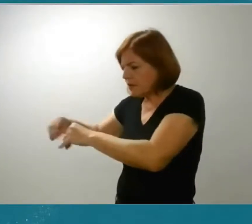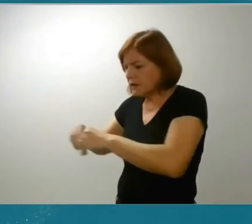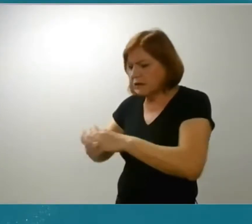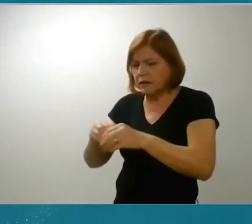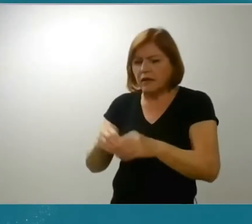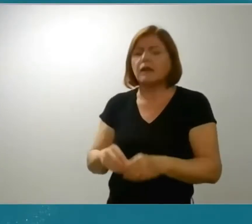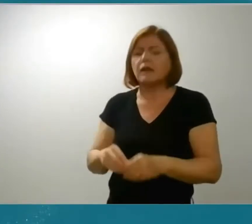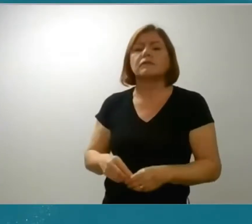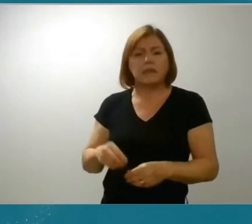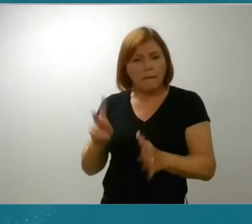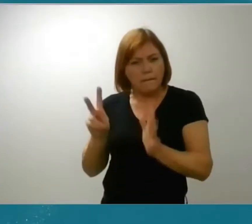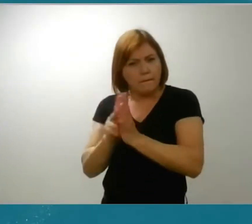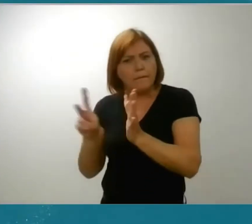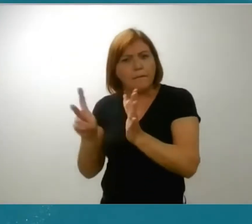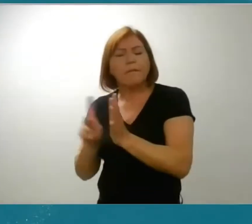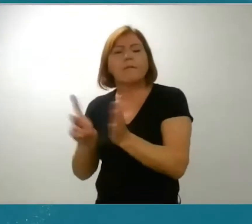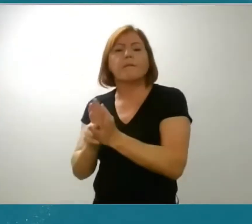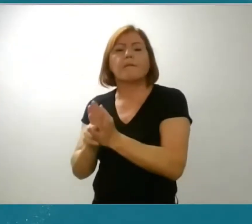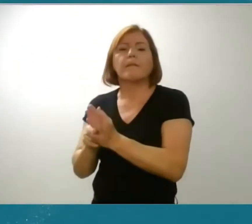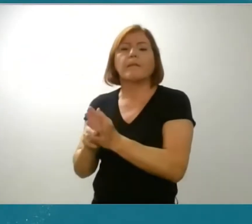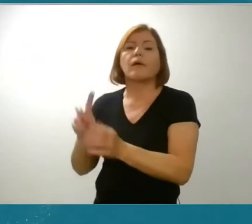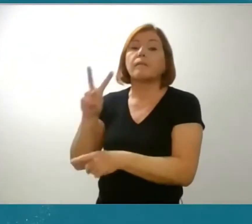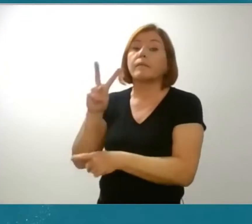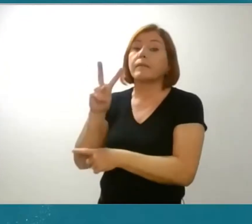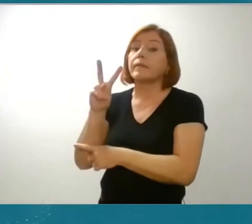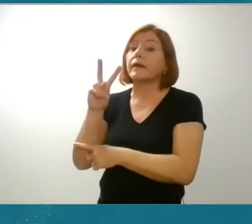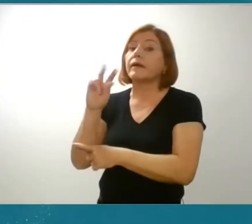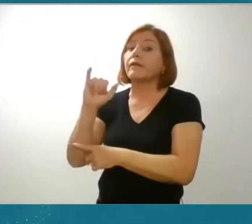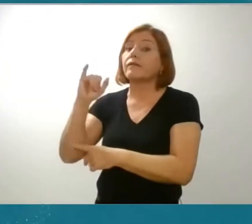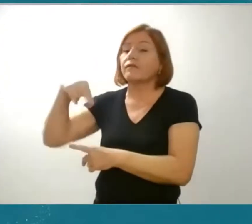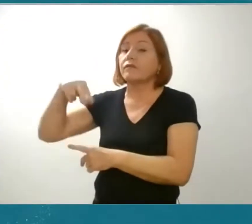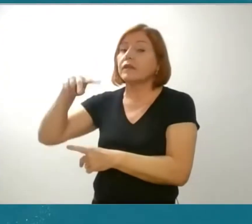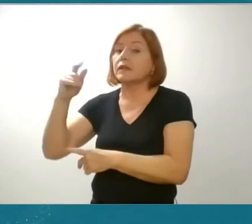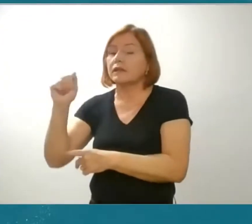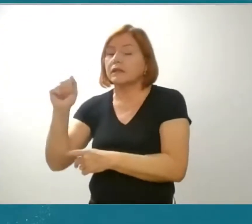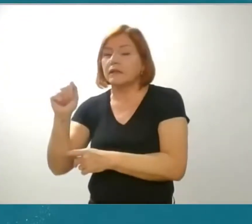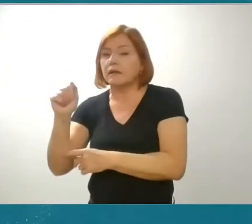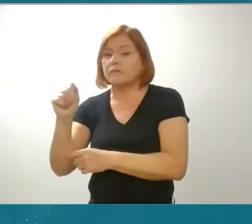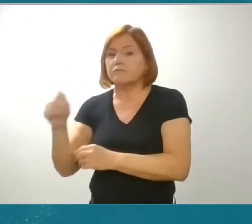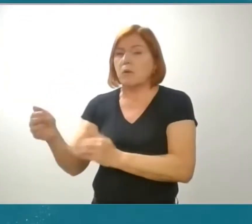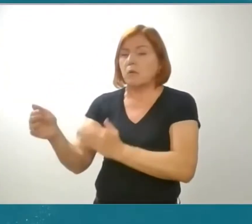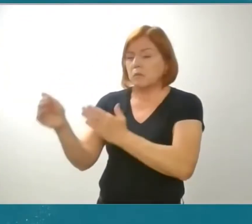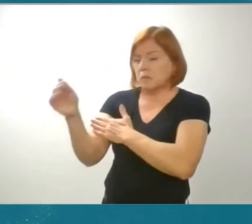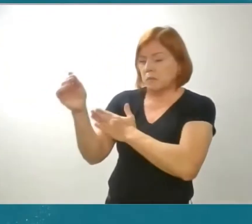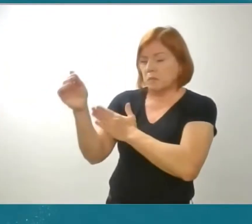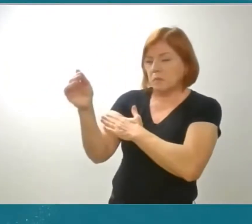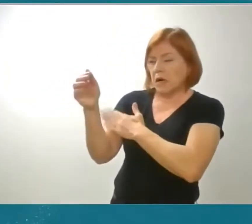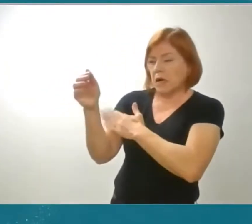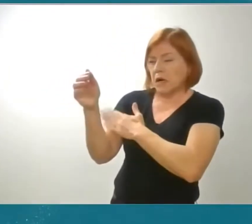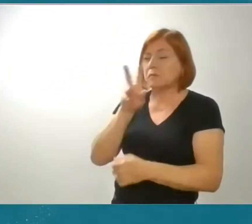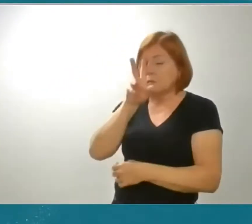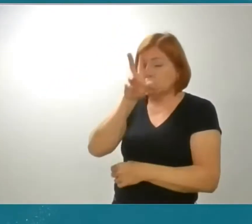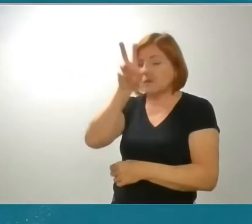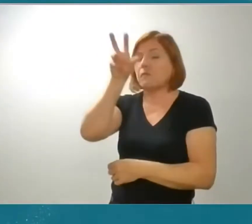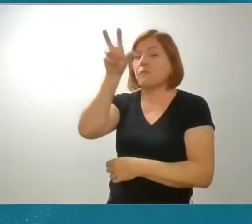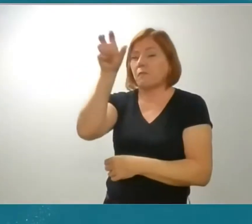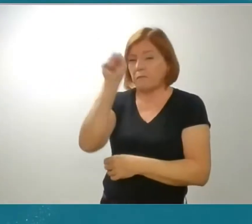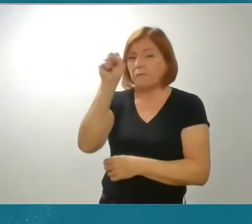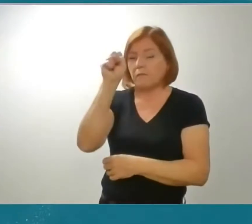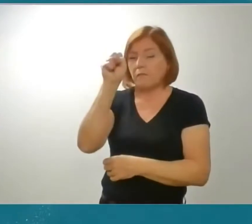seu trabalho, seus braços são fortes e vigorosos. Seus braços são fortes e vigorosos aqui para ir para a